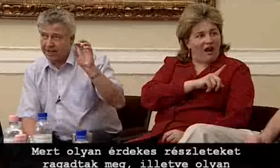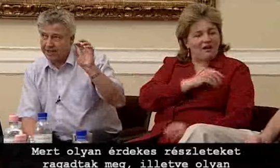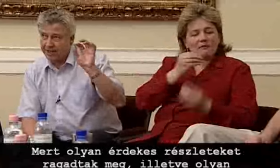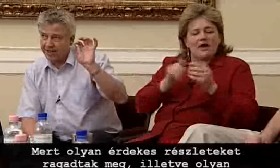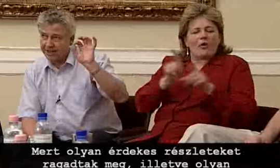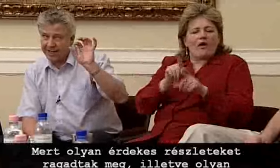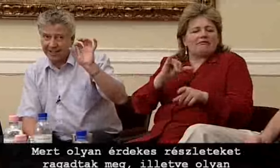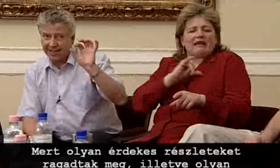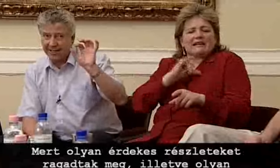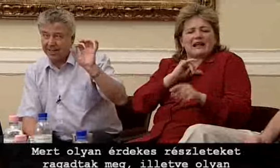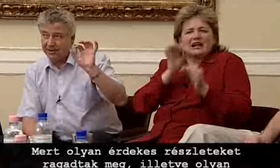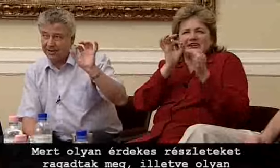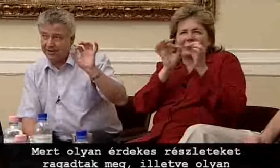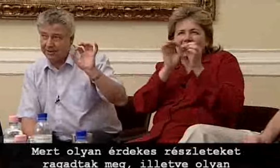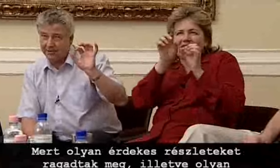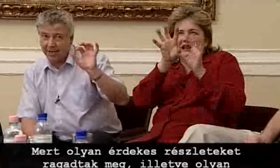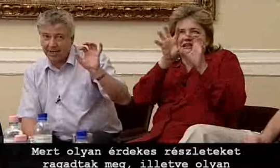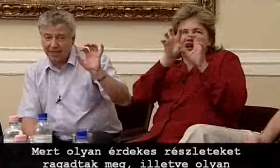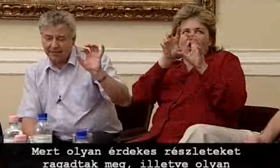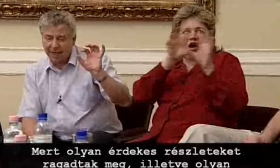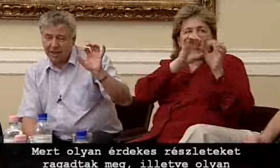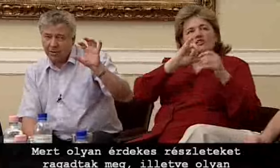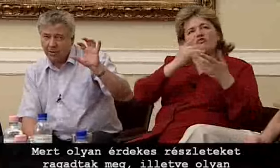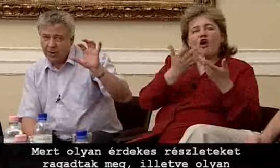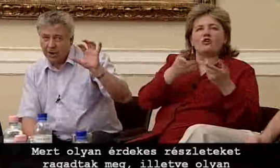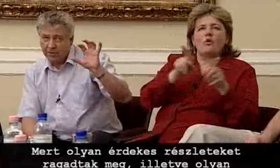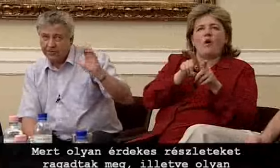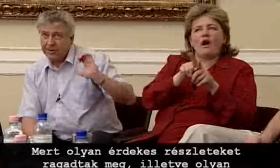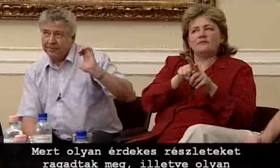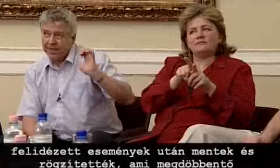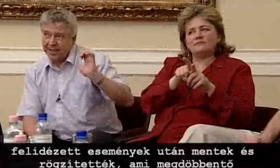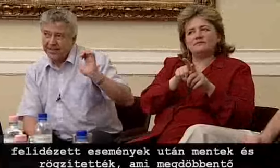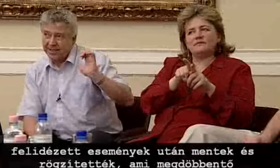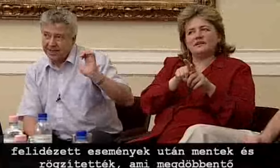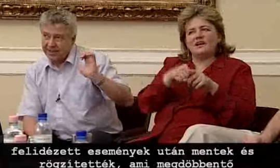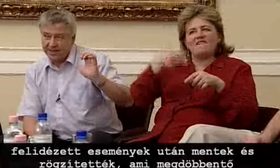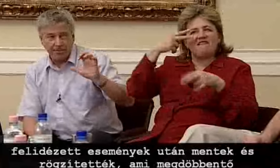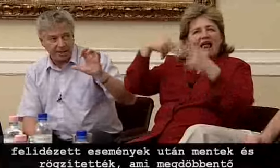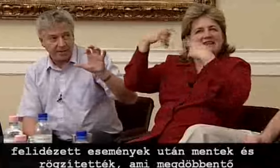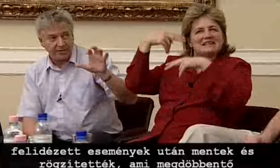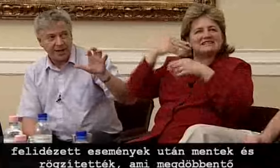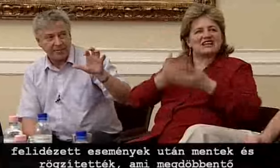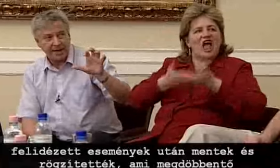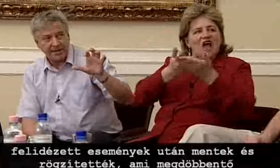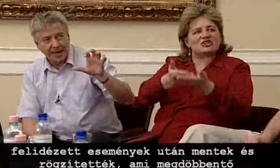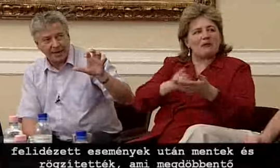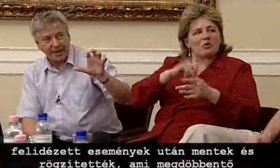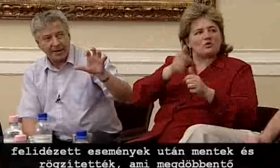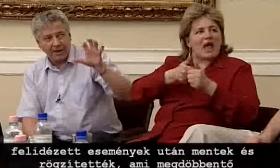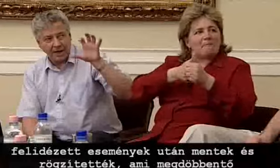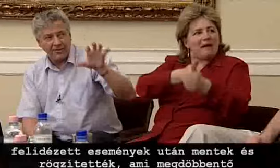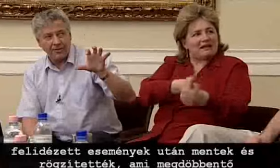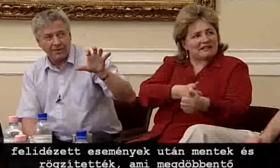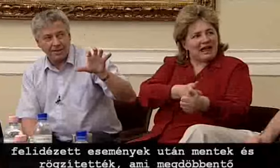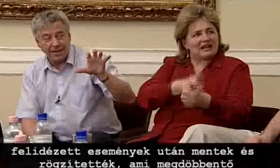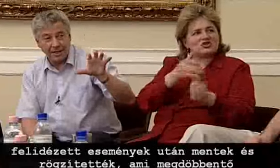olyan érdekes részleteket ragadtak meg, illetve olyan felidézett események után mentek